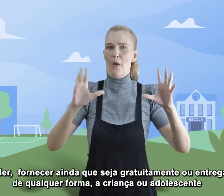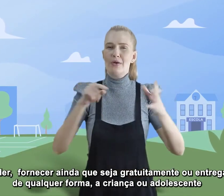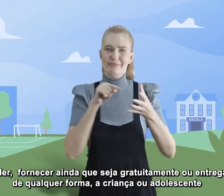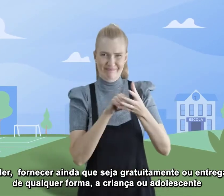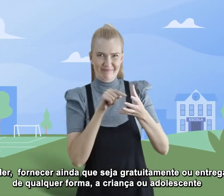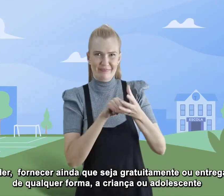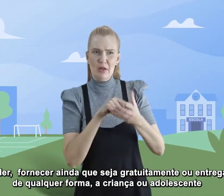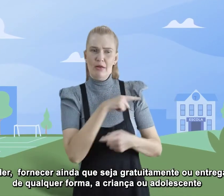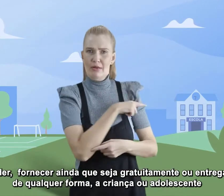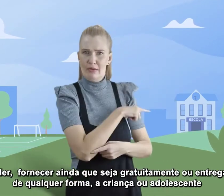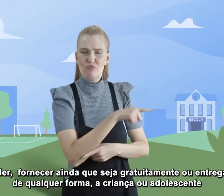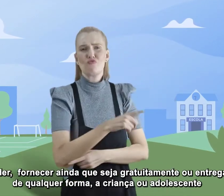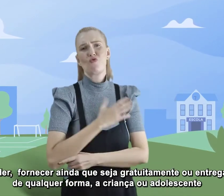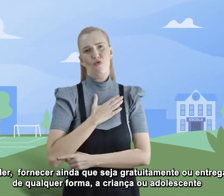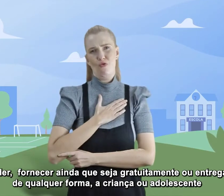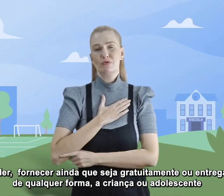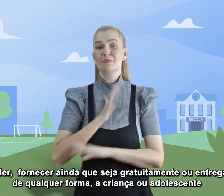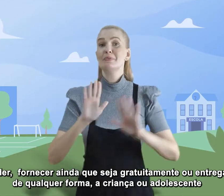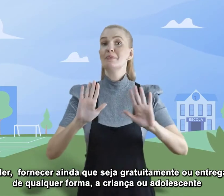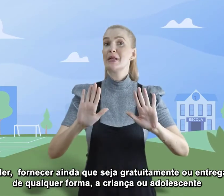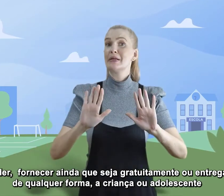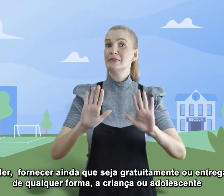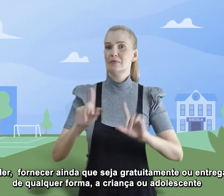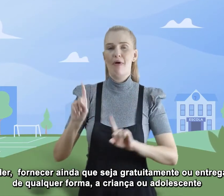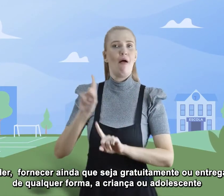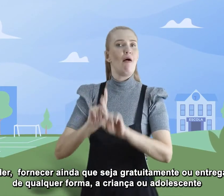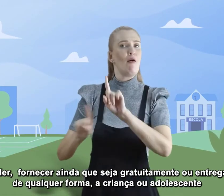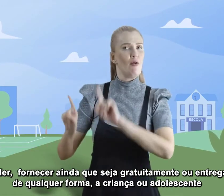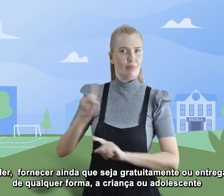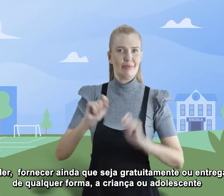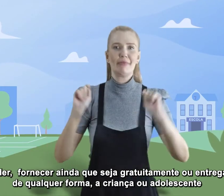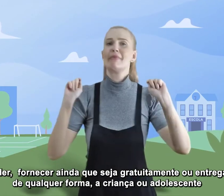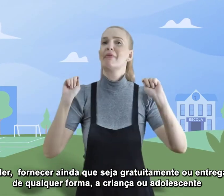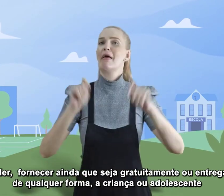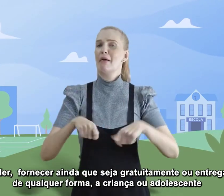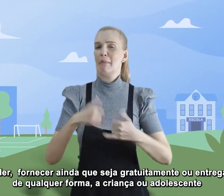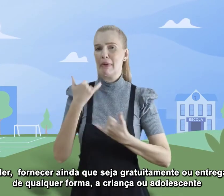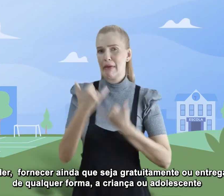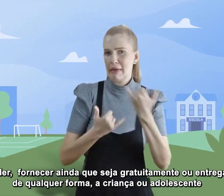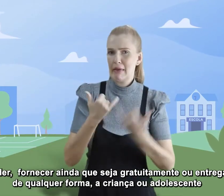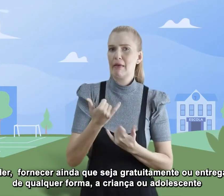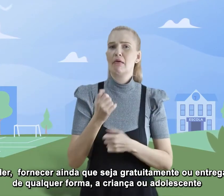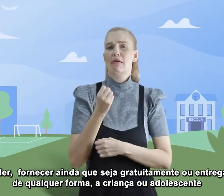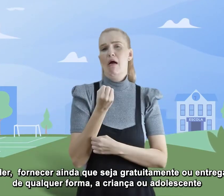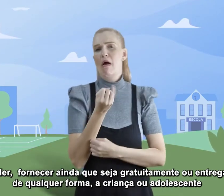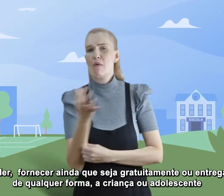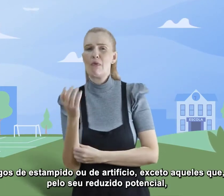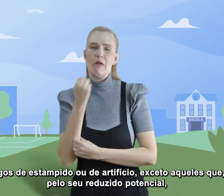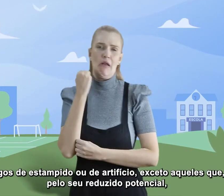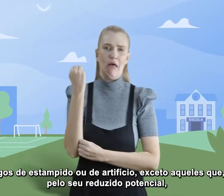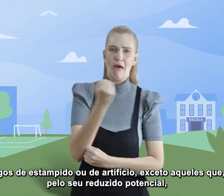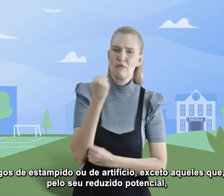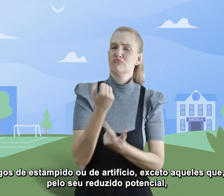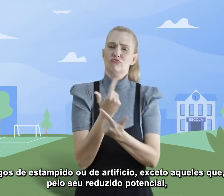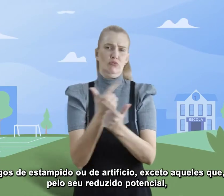gratuitamente, ou entregar, de qualquer forma, a criança ou adolescente, fogos de